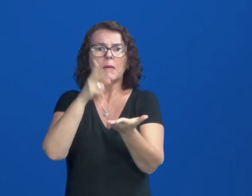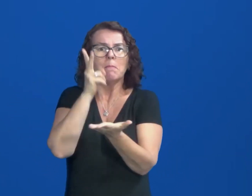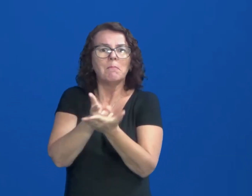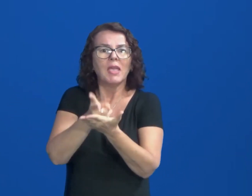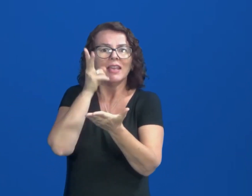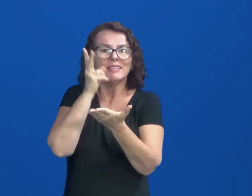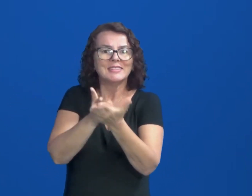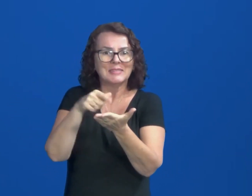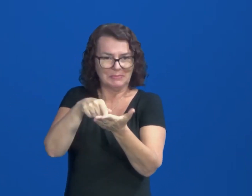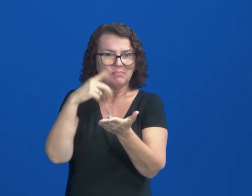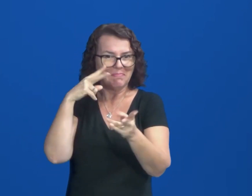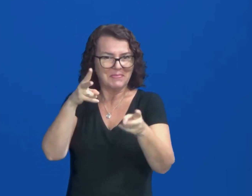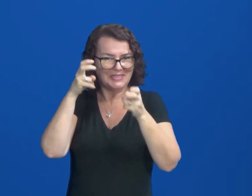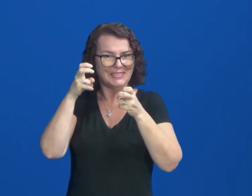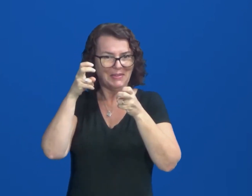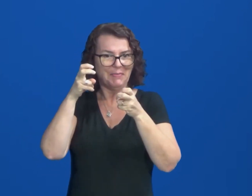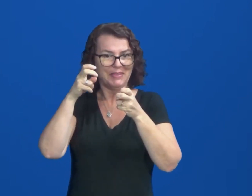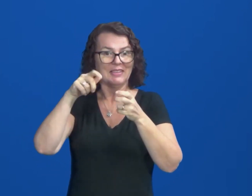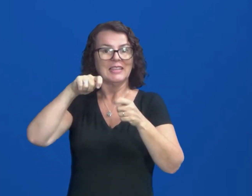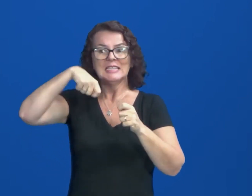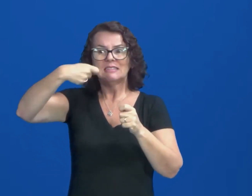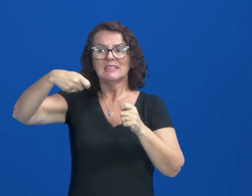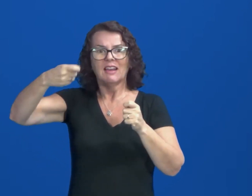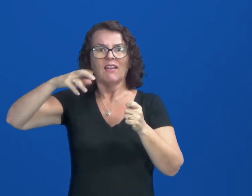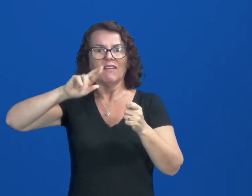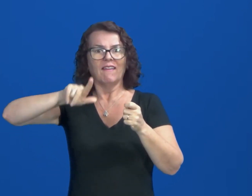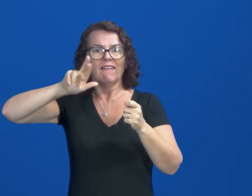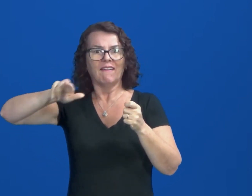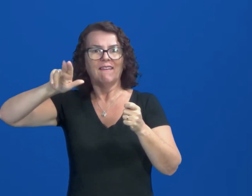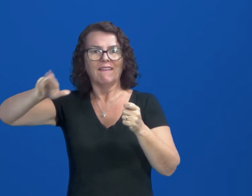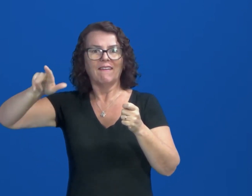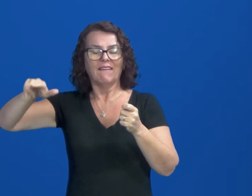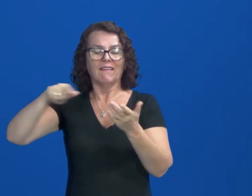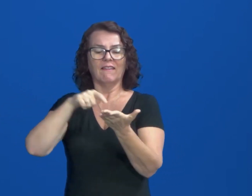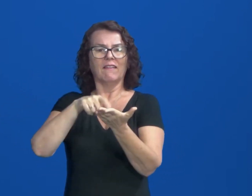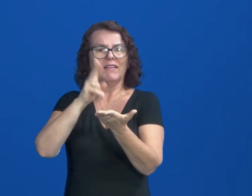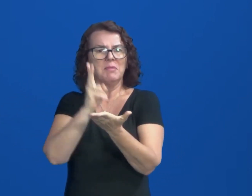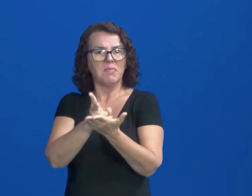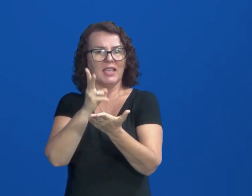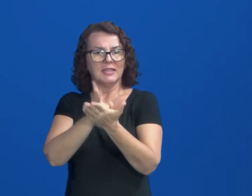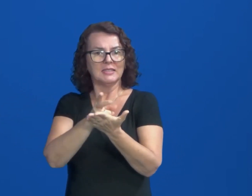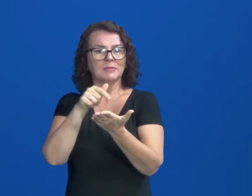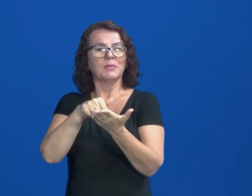mesma configuração de mão produz inúmeros sinais. Por quê? Parece que ele é a